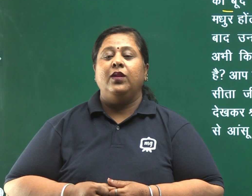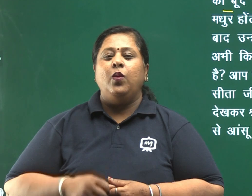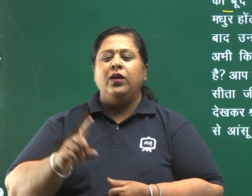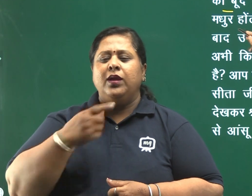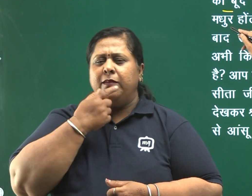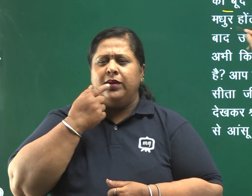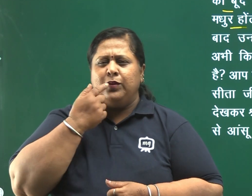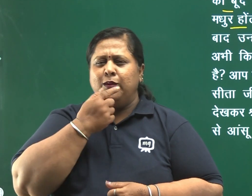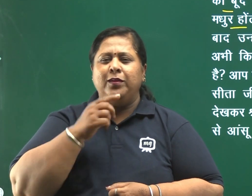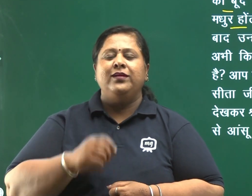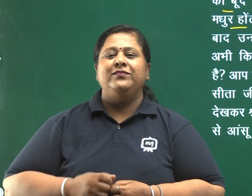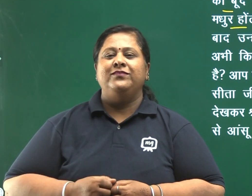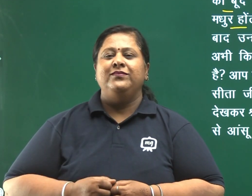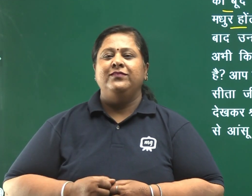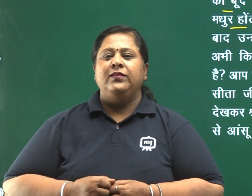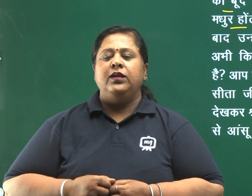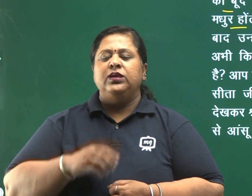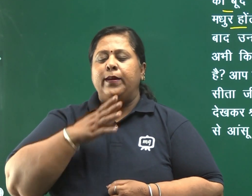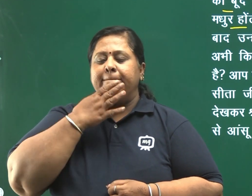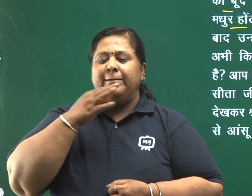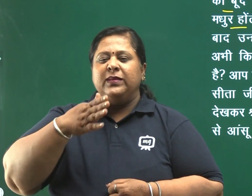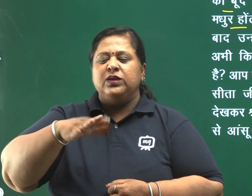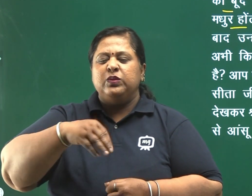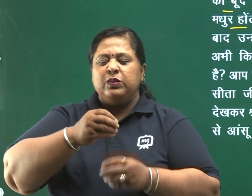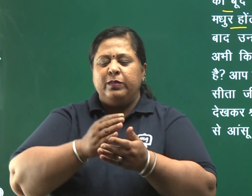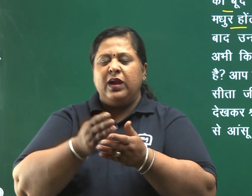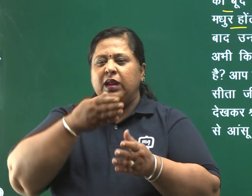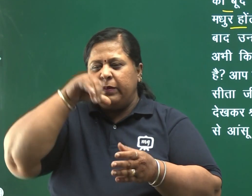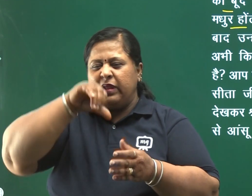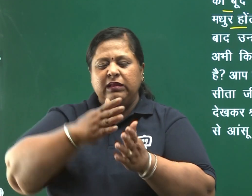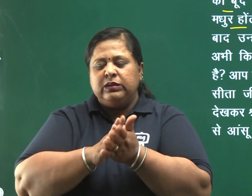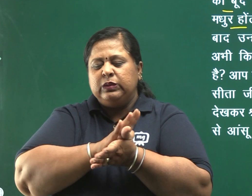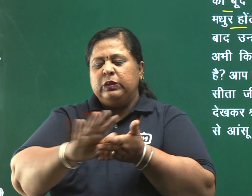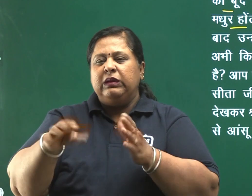उनके मधुर होंठ भी सूख गए।